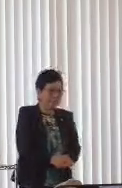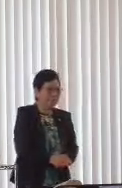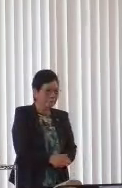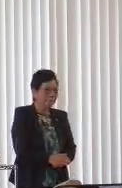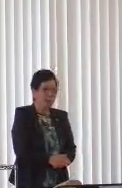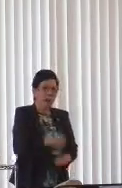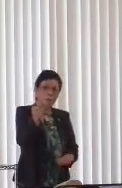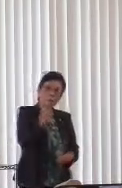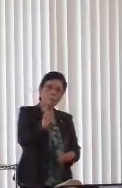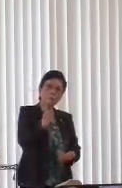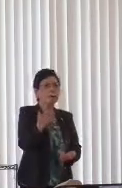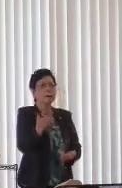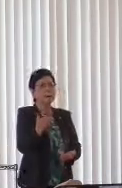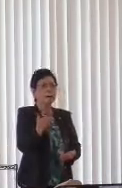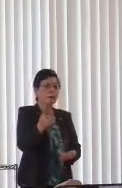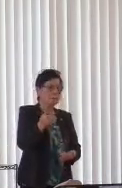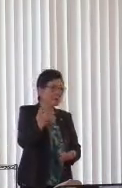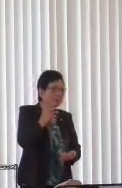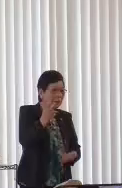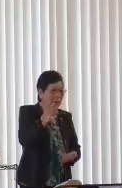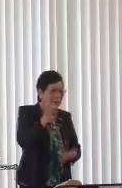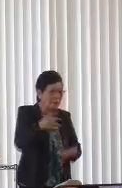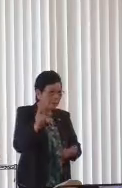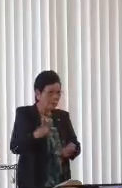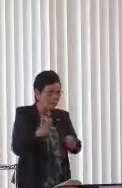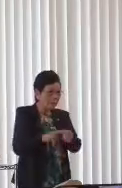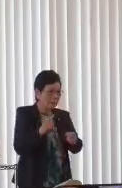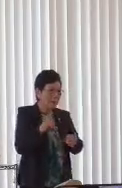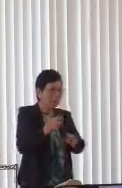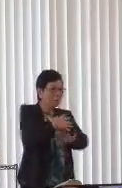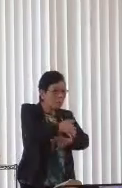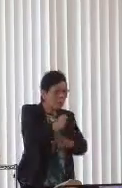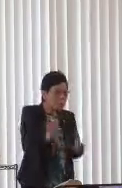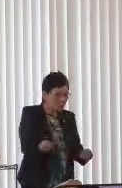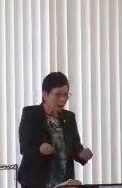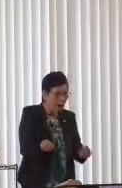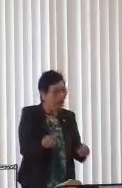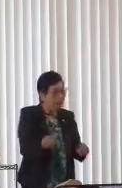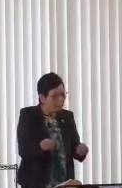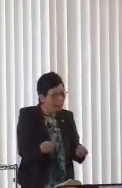来るか来るかといっても2000年経ってるわけですけれども、しかし